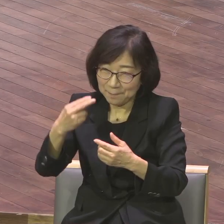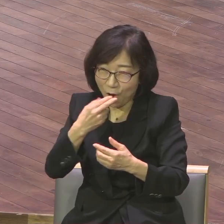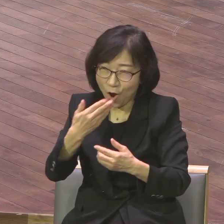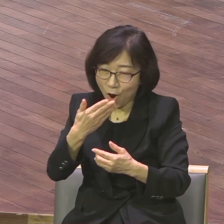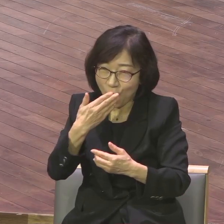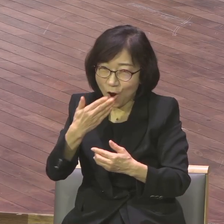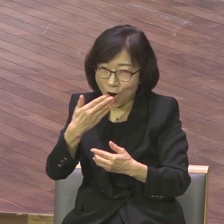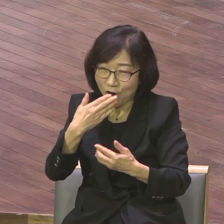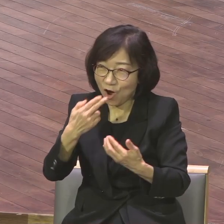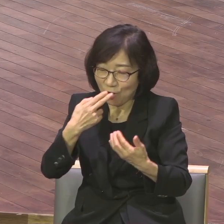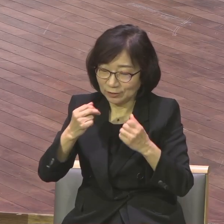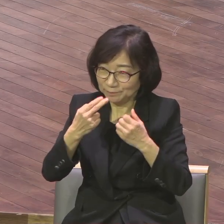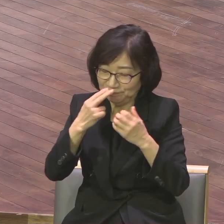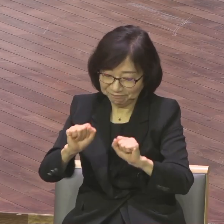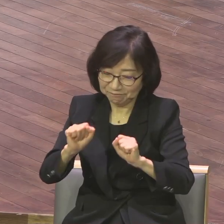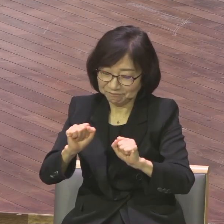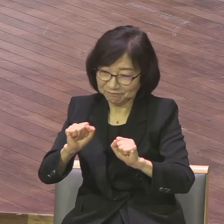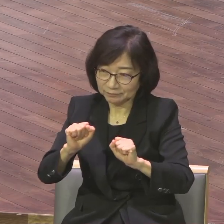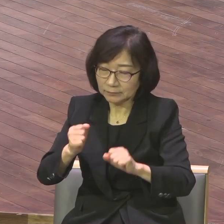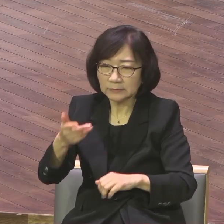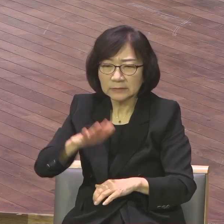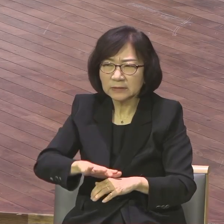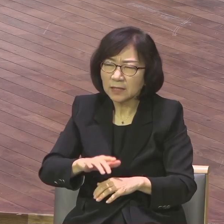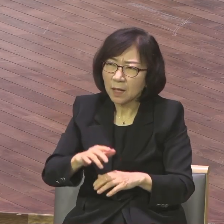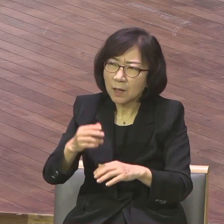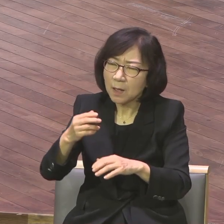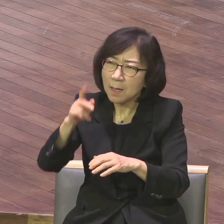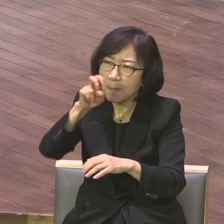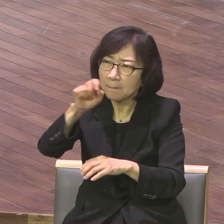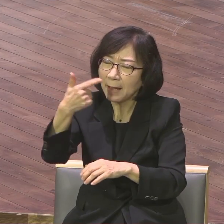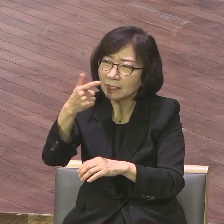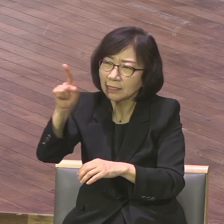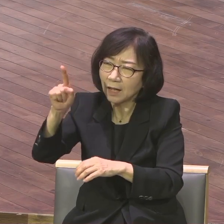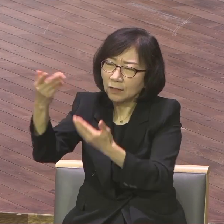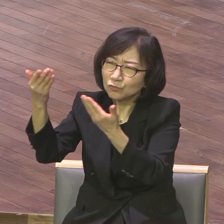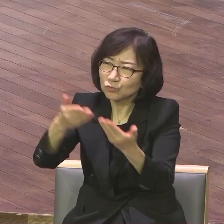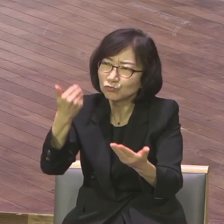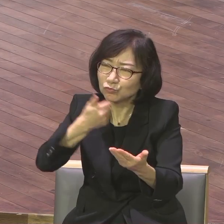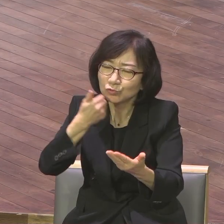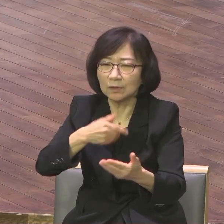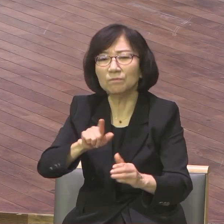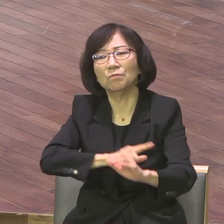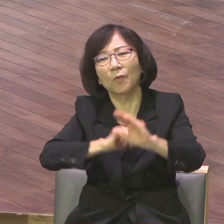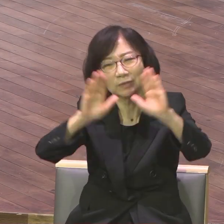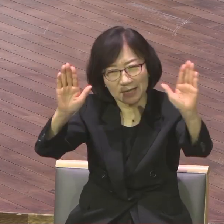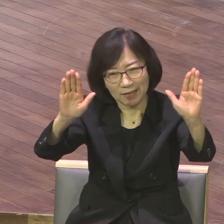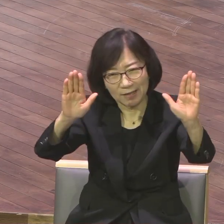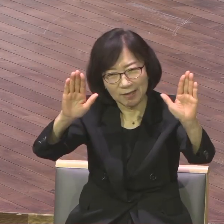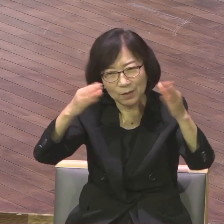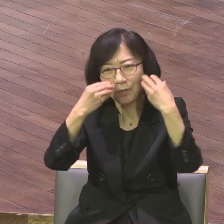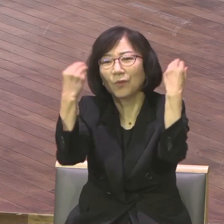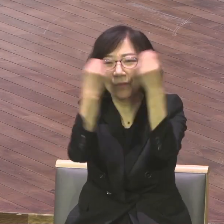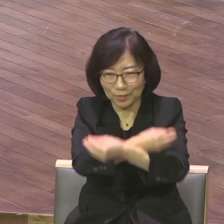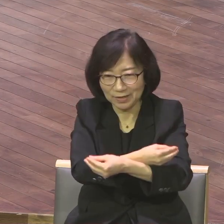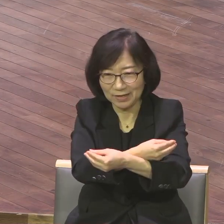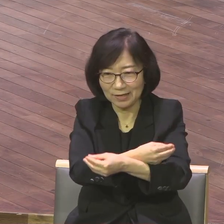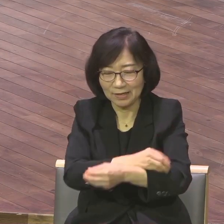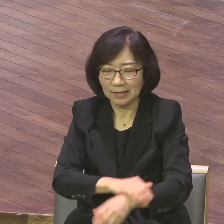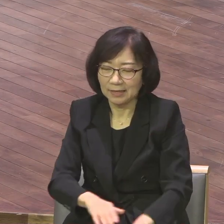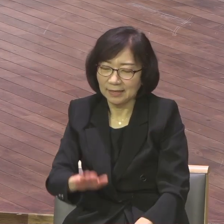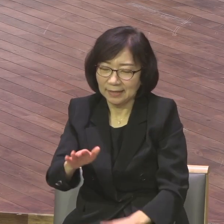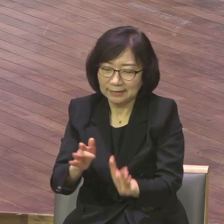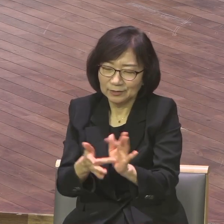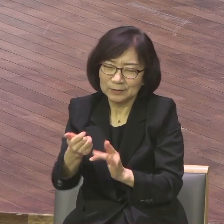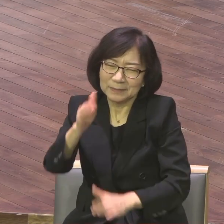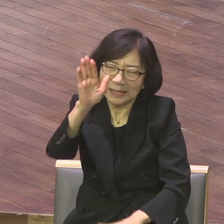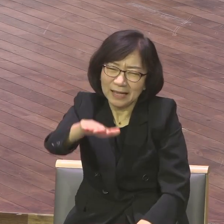걸로 착각한단 말이에요. 그런데 예수님께서 그게 아니고 하늘에서 하나님이 내려주셨다. 그러니까